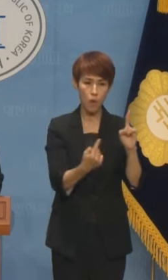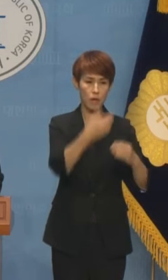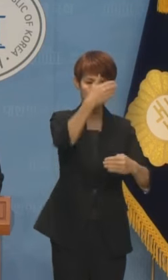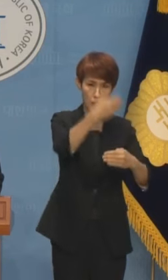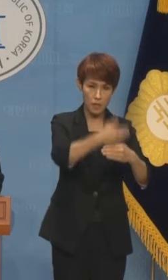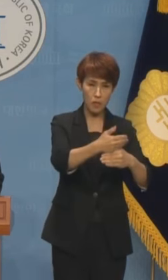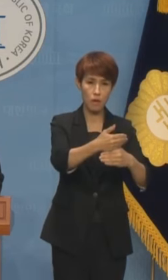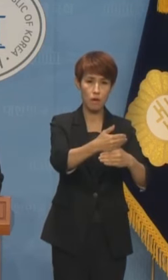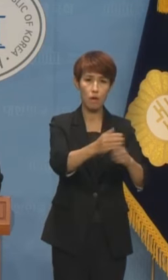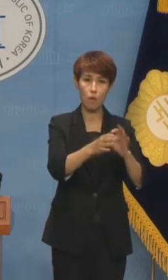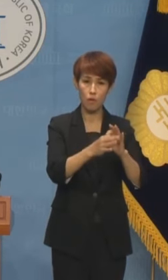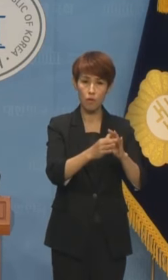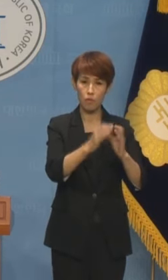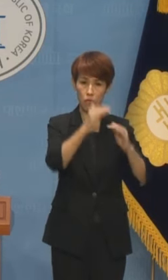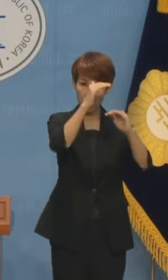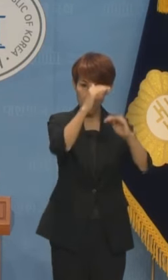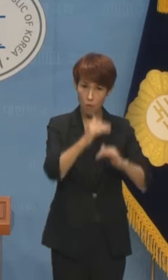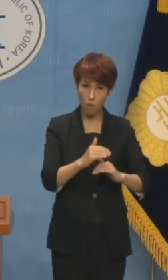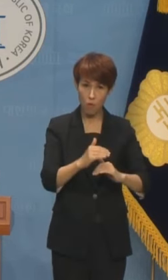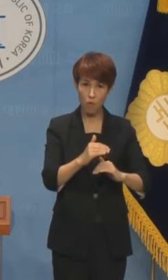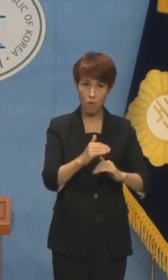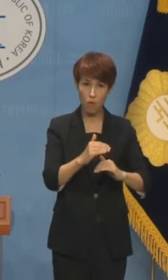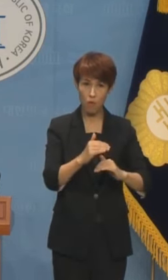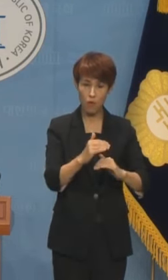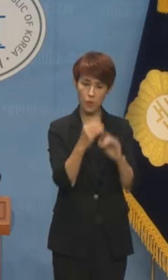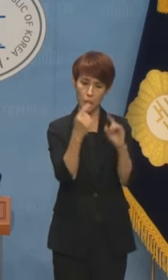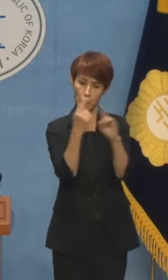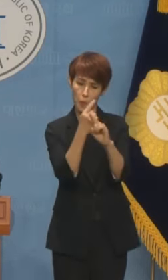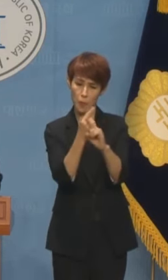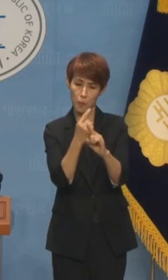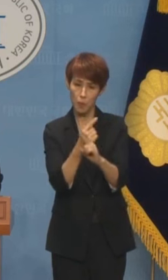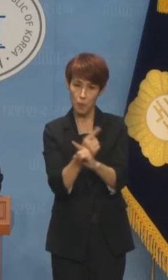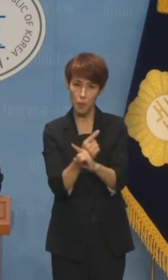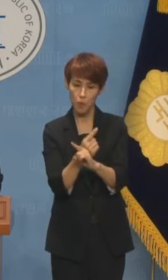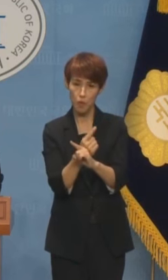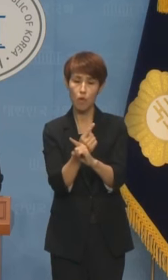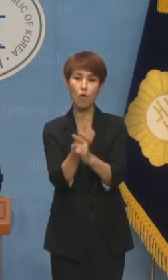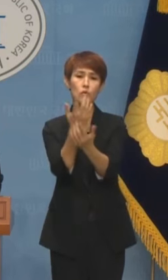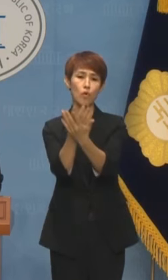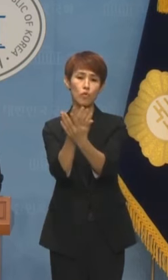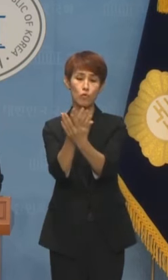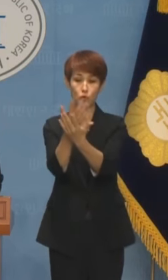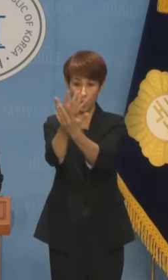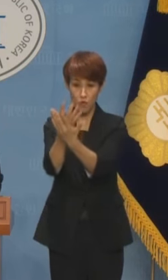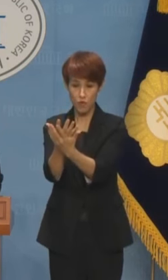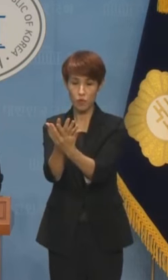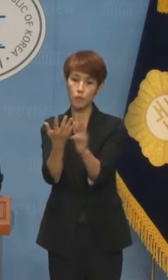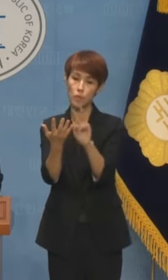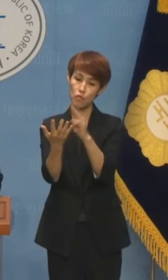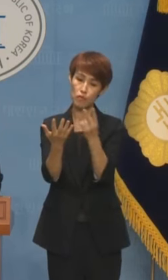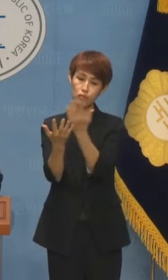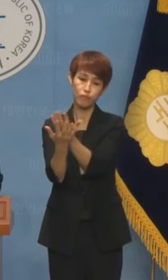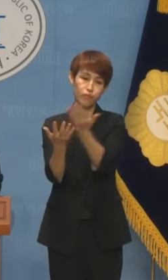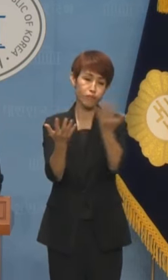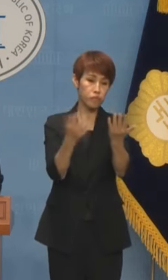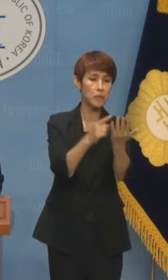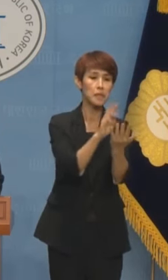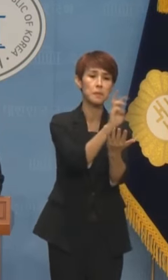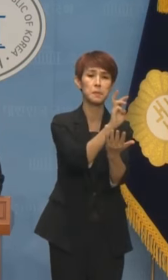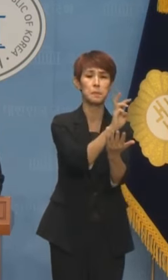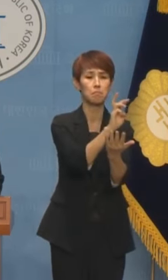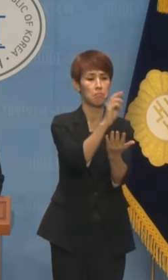관련 문서는 같은 내용의 수정된 문서, 그러니까 수정본 문서들이 포함된 30여